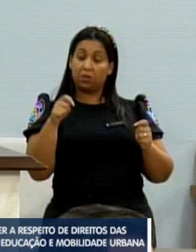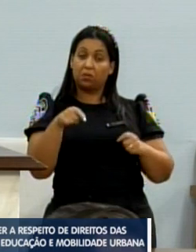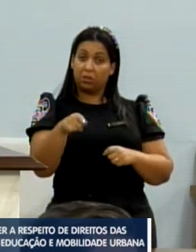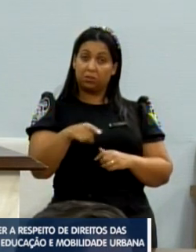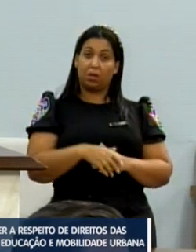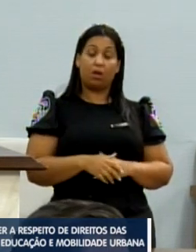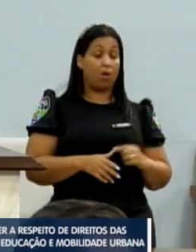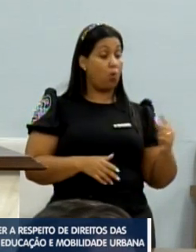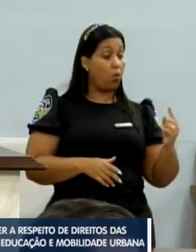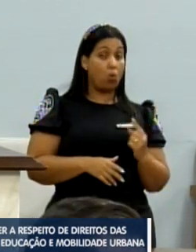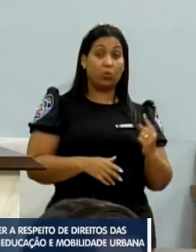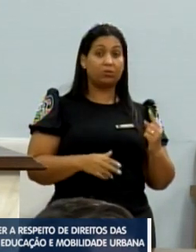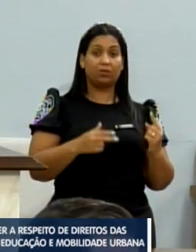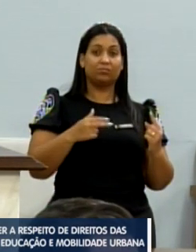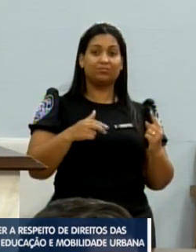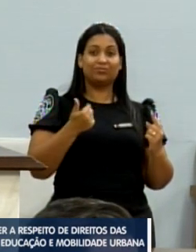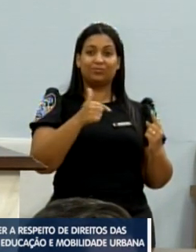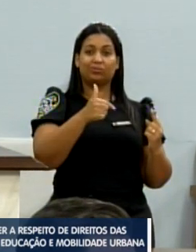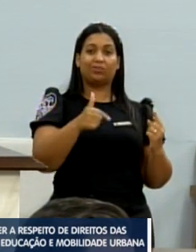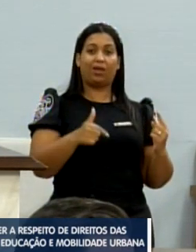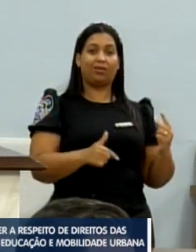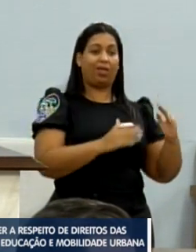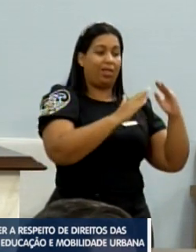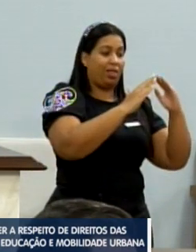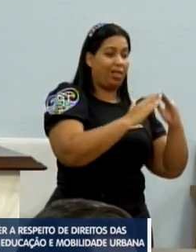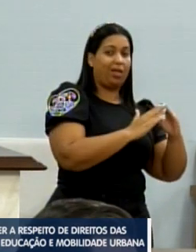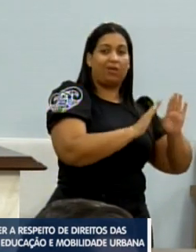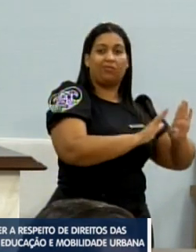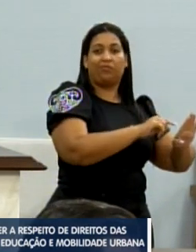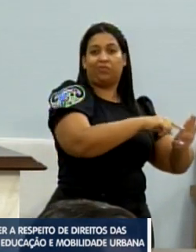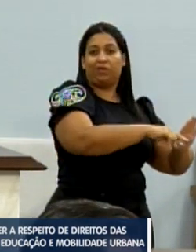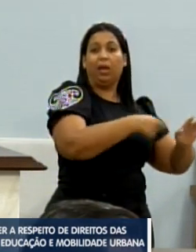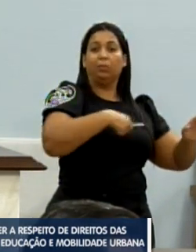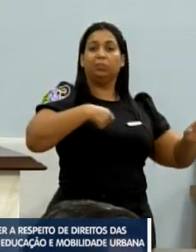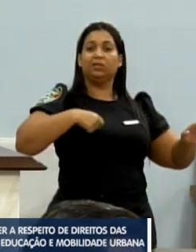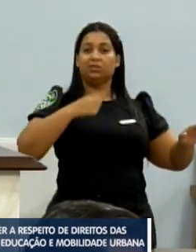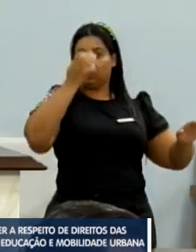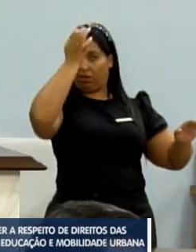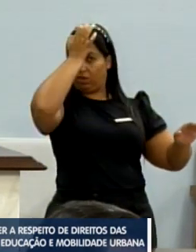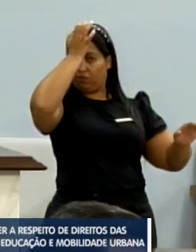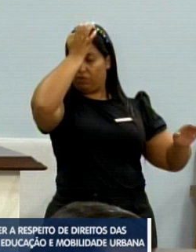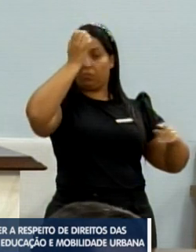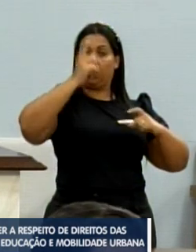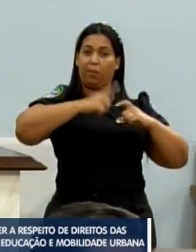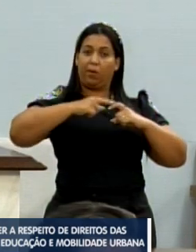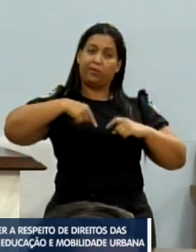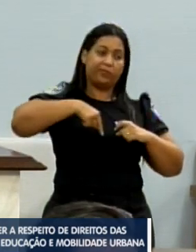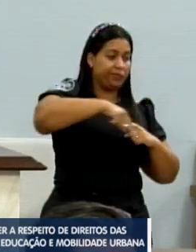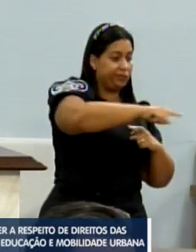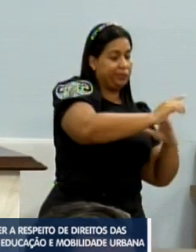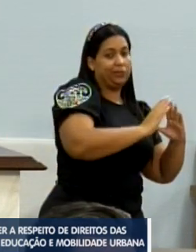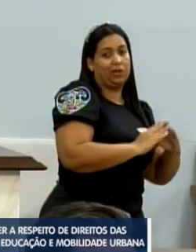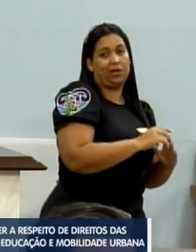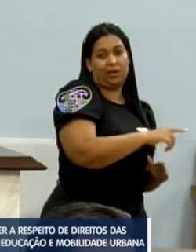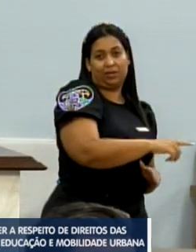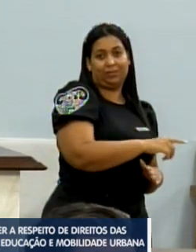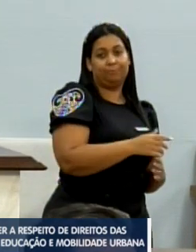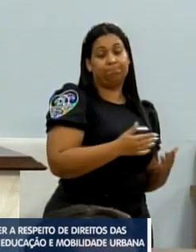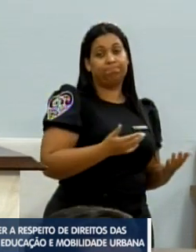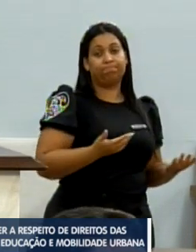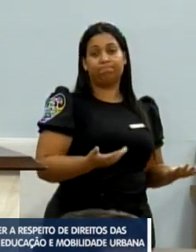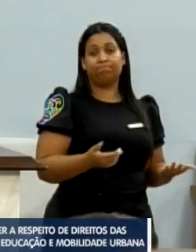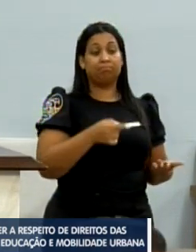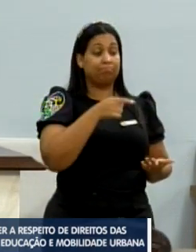de saúde. É o home care, pessoas amputadas, pessoas acamadas, pesadas, que muitas vezes não têm